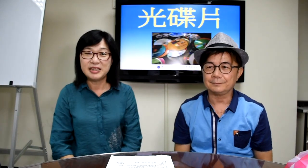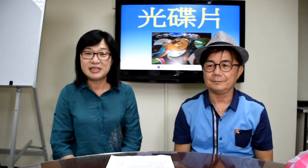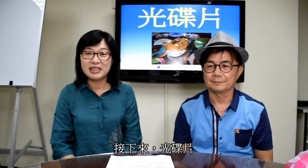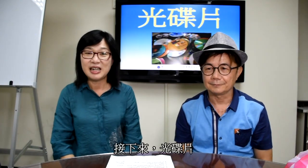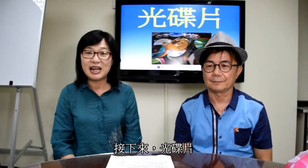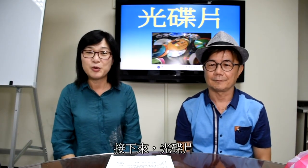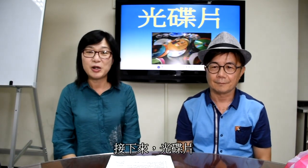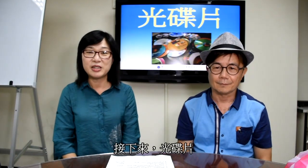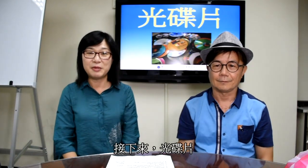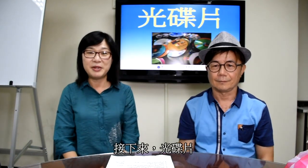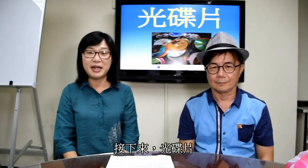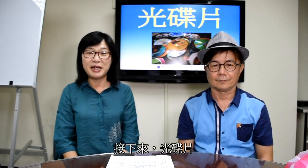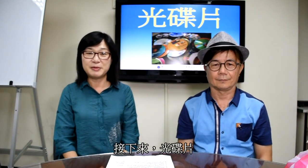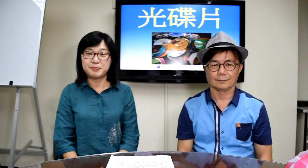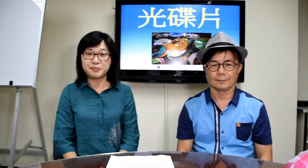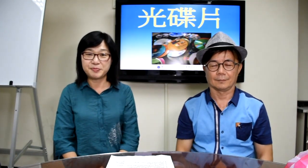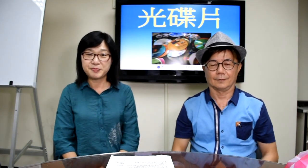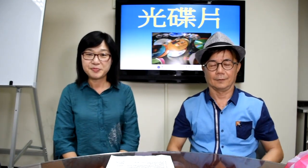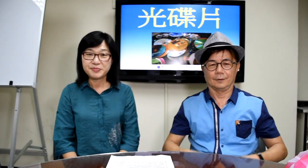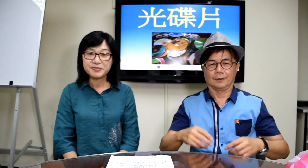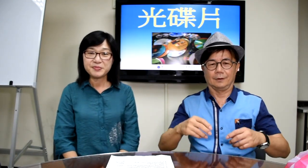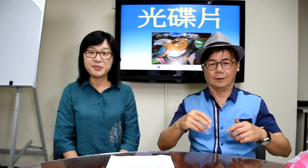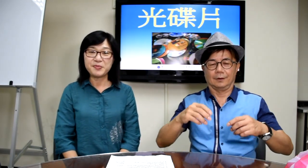接下来光碟片，